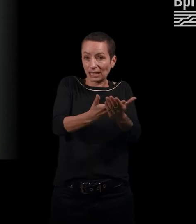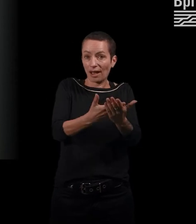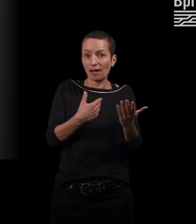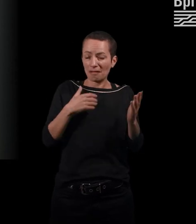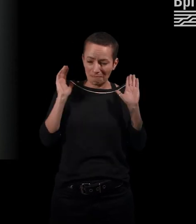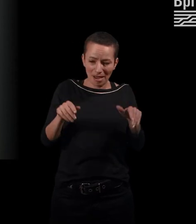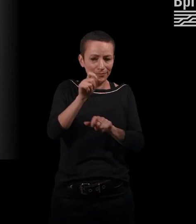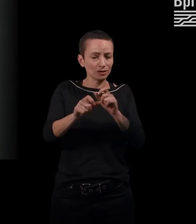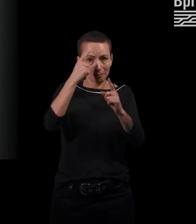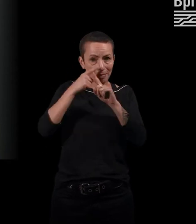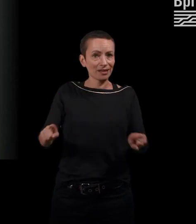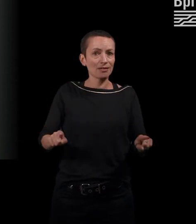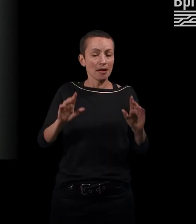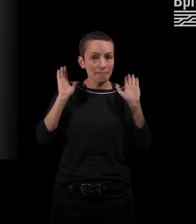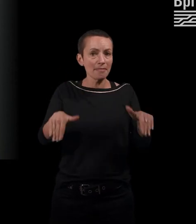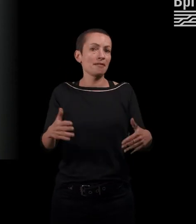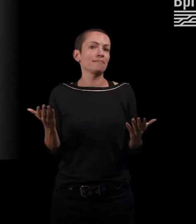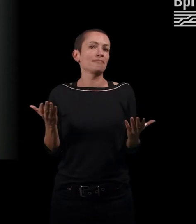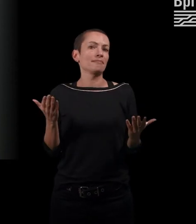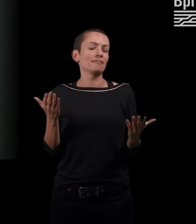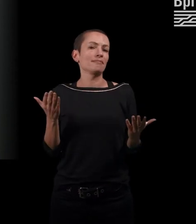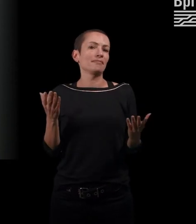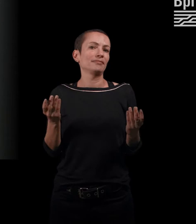que bien que les gens ne soient pas d'accord,